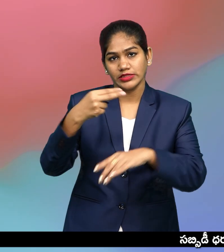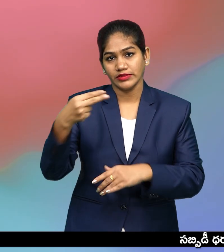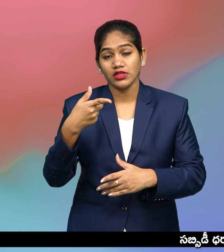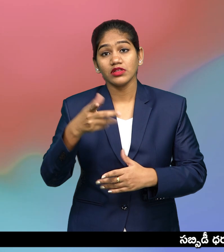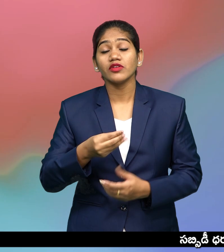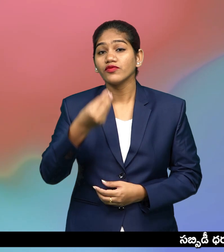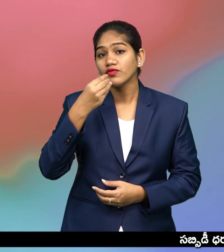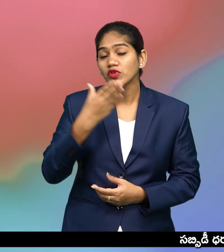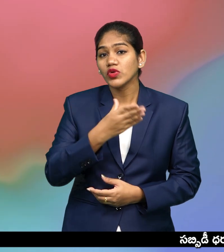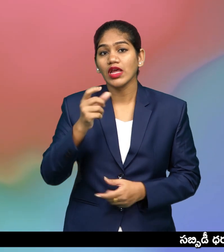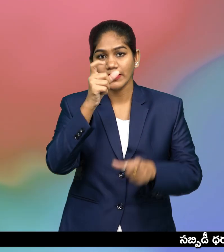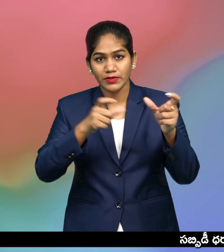సబ్సిడీ ధరలకు పంపిణీ చేయడానికి